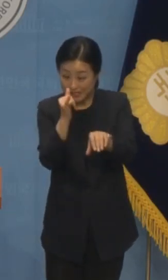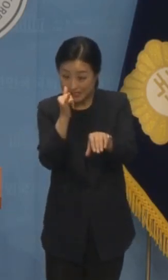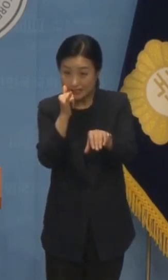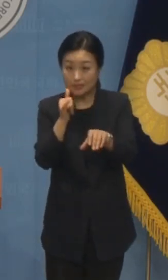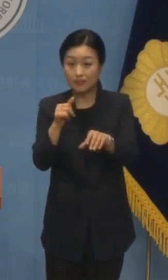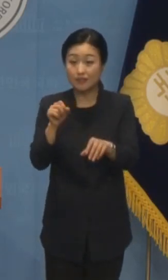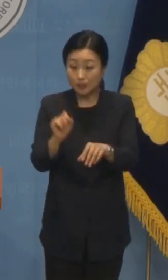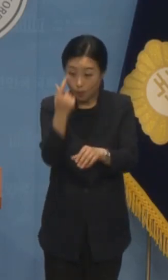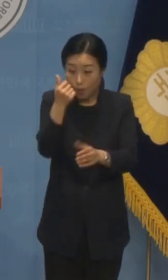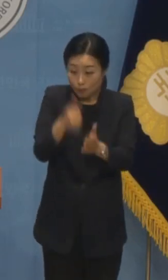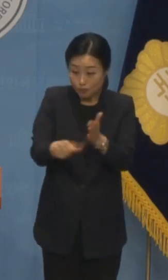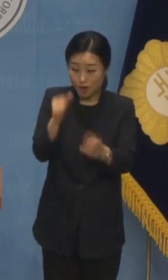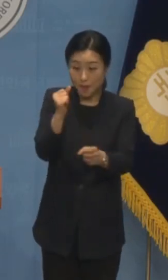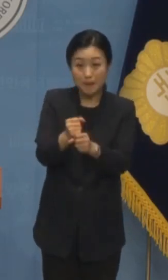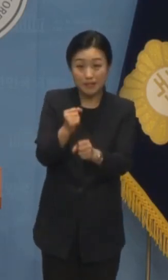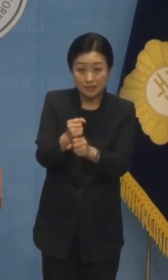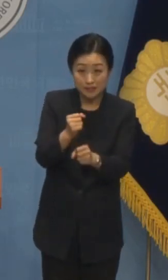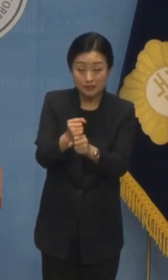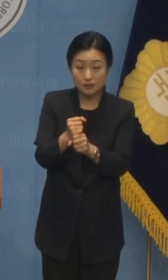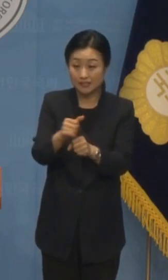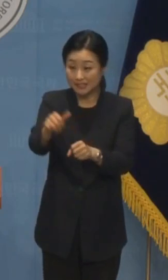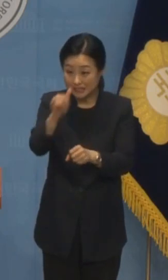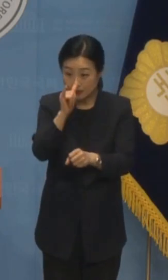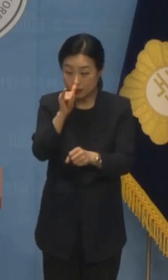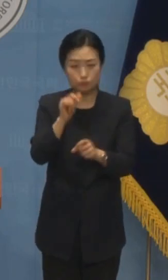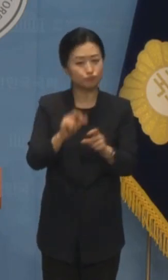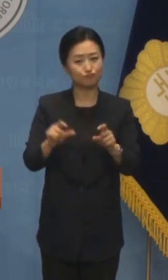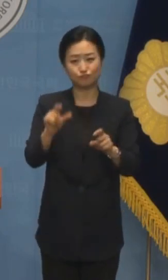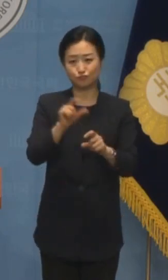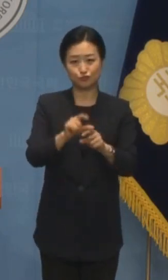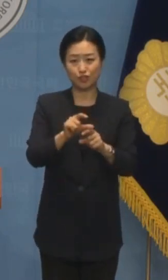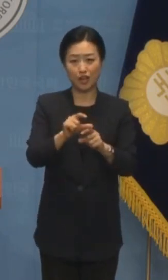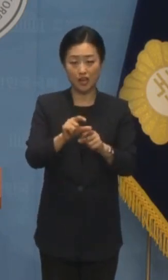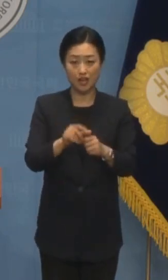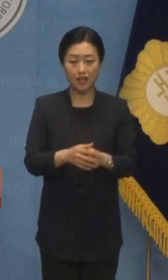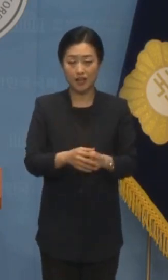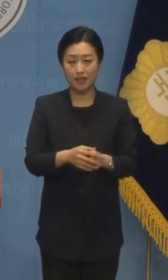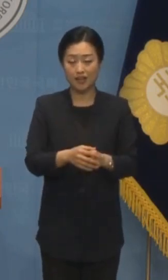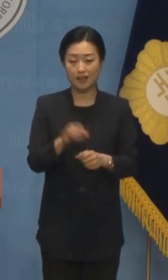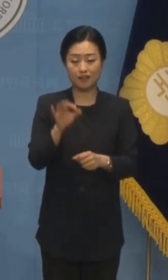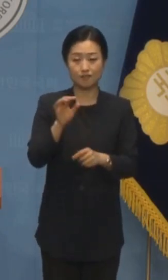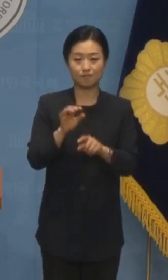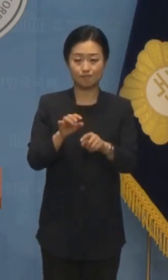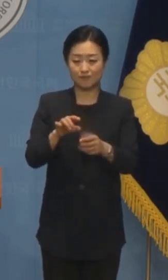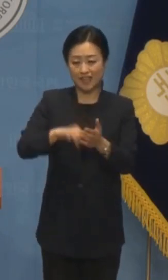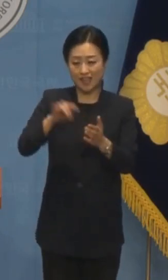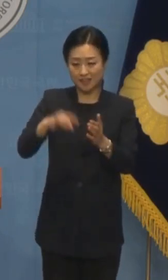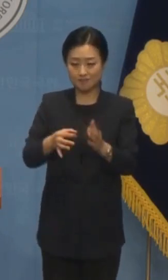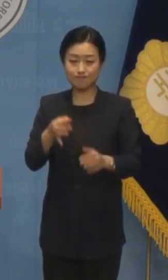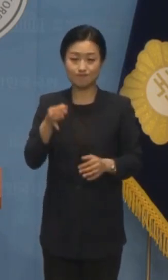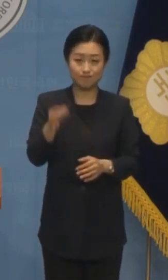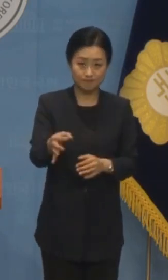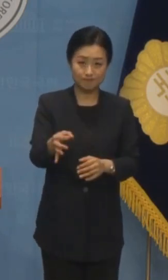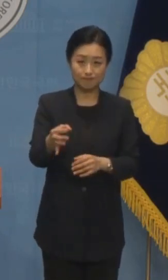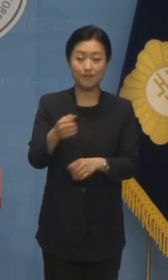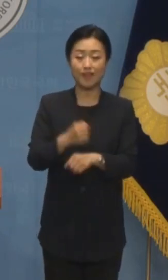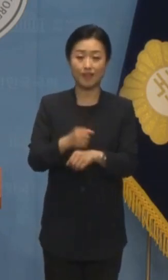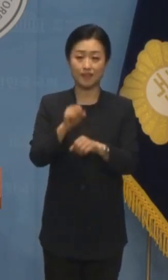배출 상품에 대해서 추가적으로 인증서 구매 의무, 그리고 즉 사실상의 관세를 부과하는